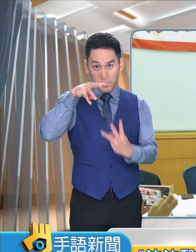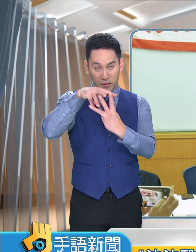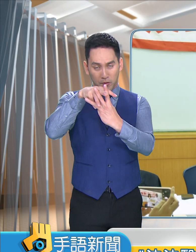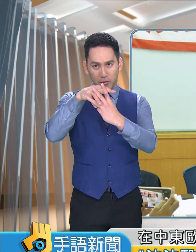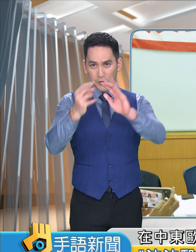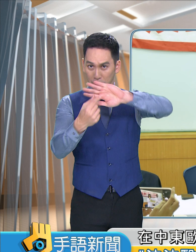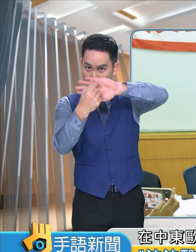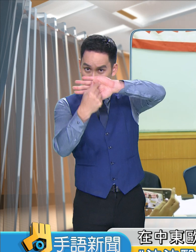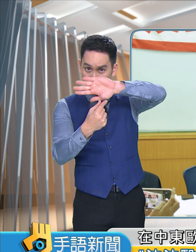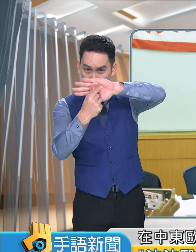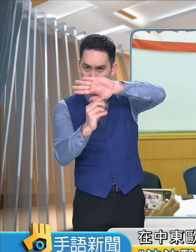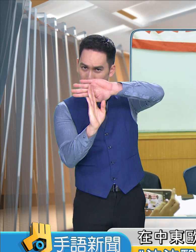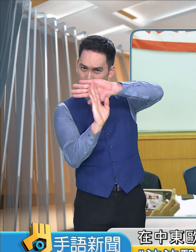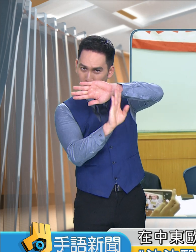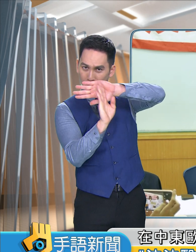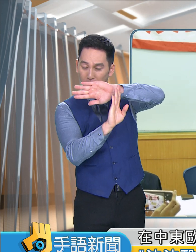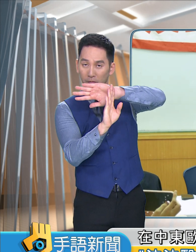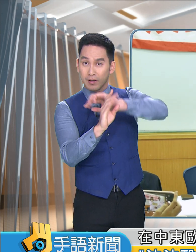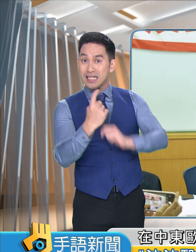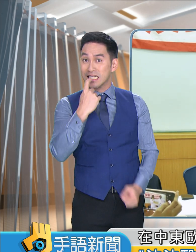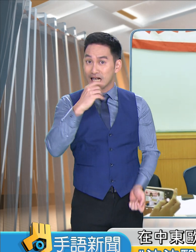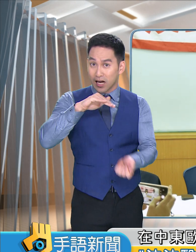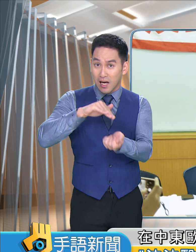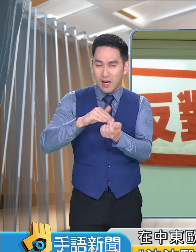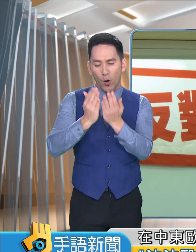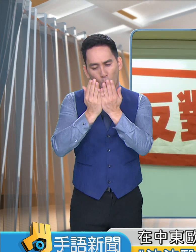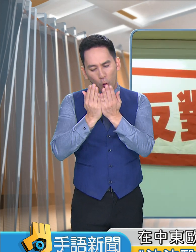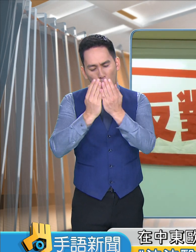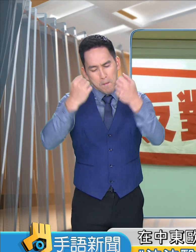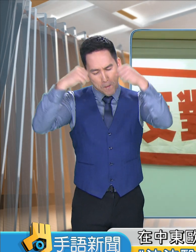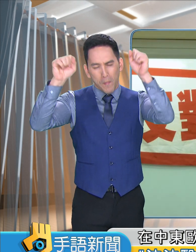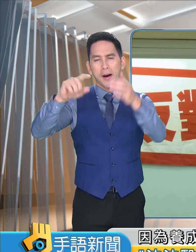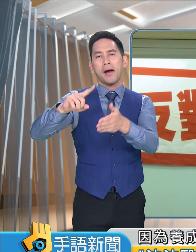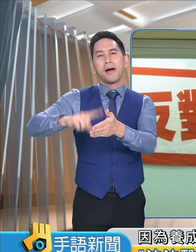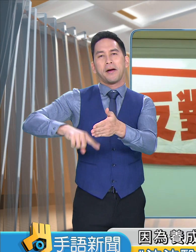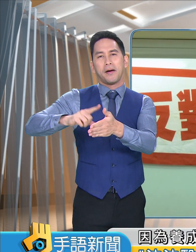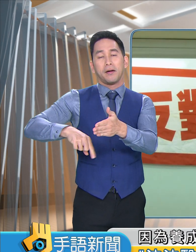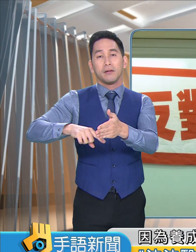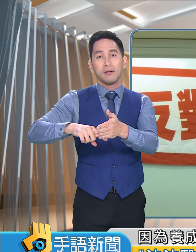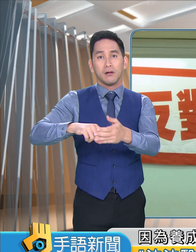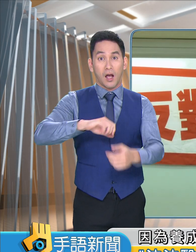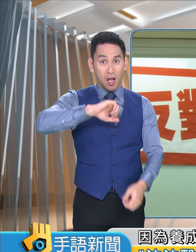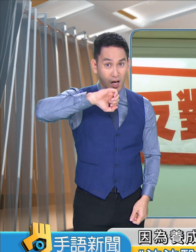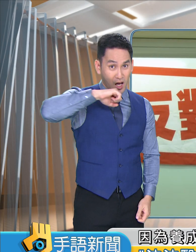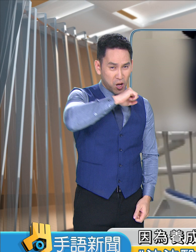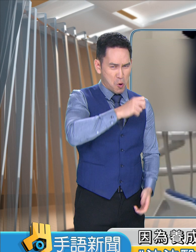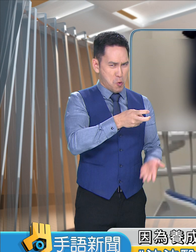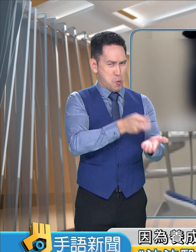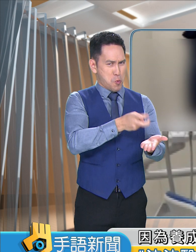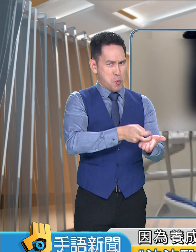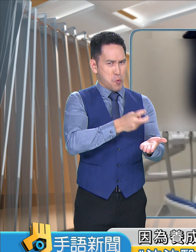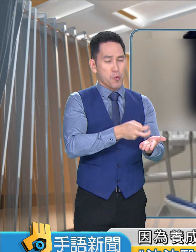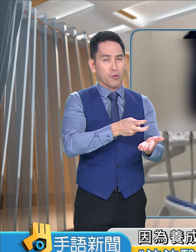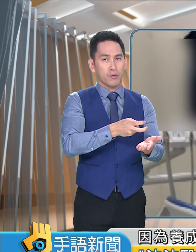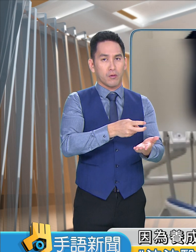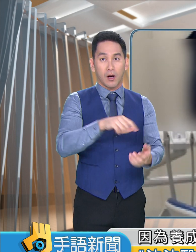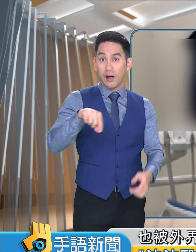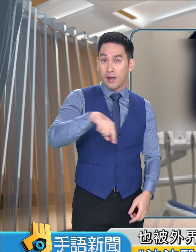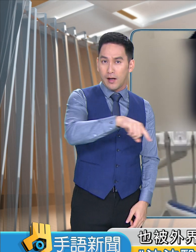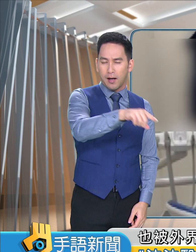在中东欧毕业的亚裔学生，因为养成没有像台湾这么严格，也被外界称为